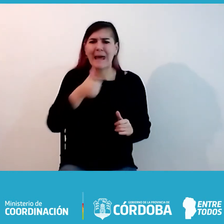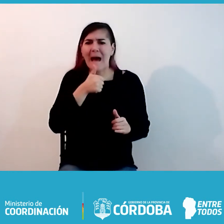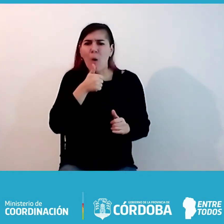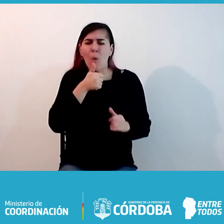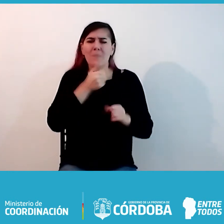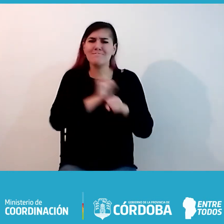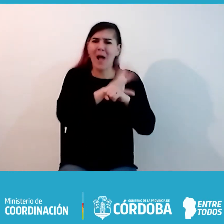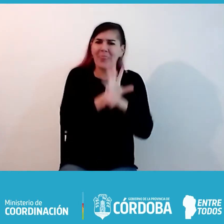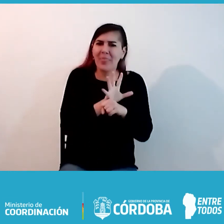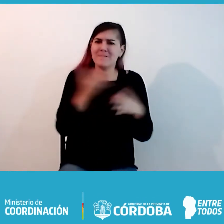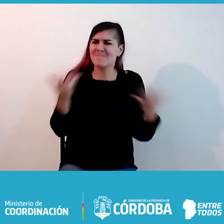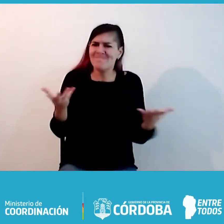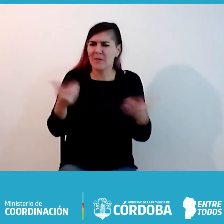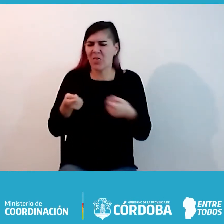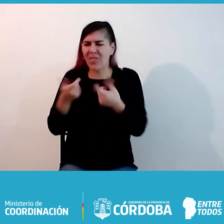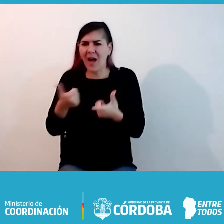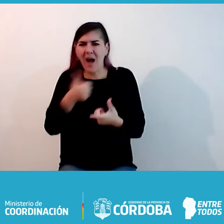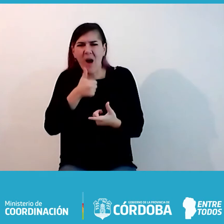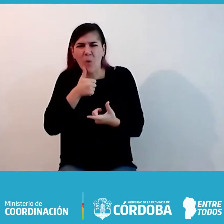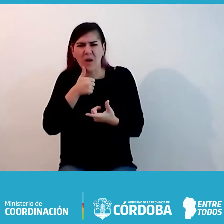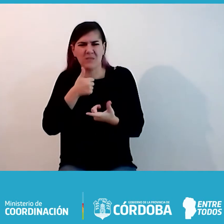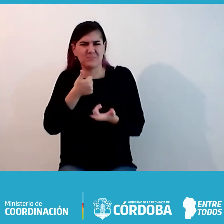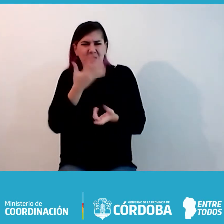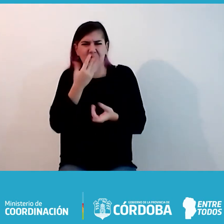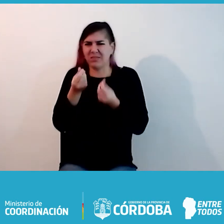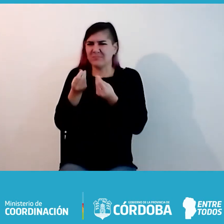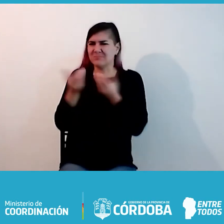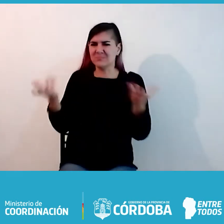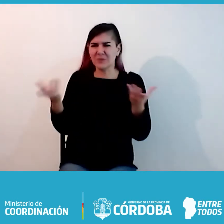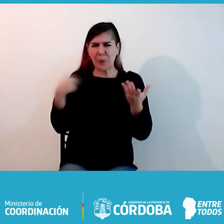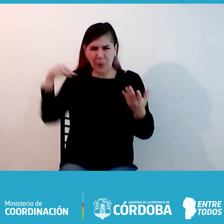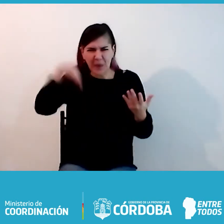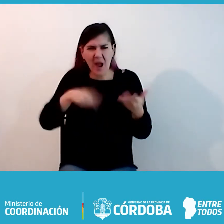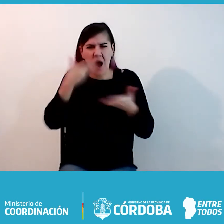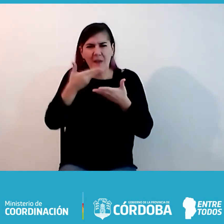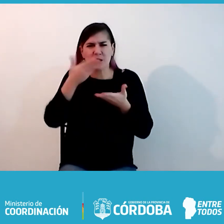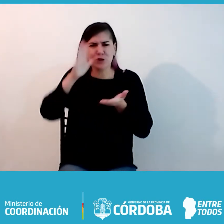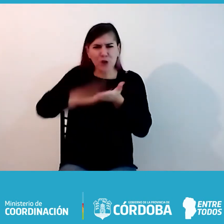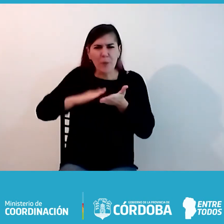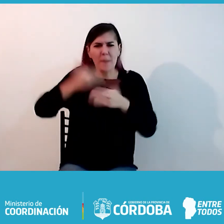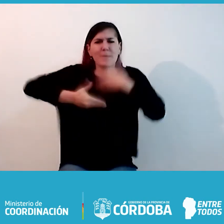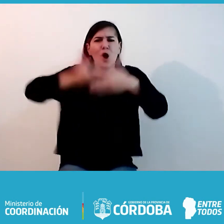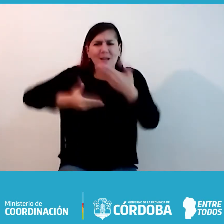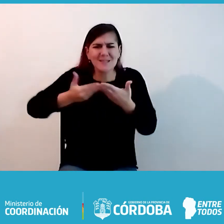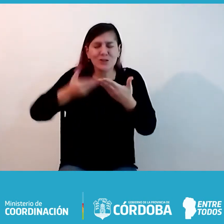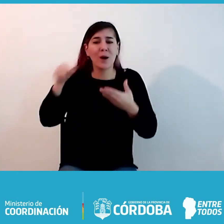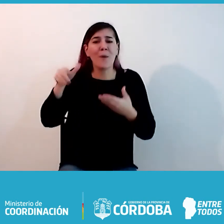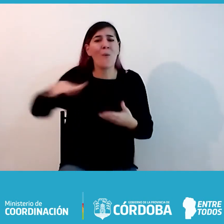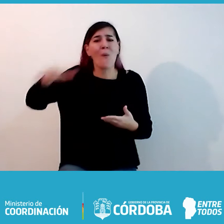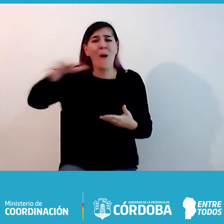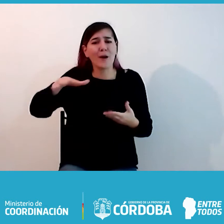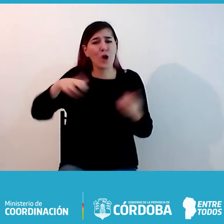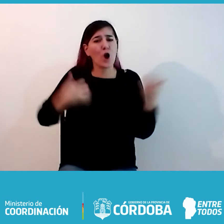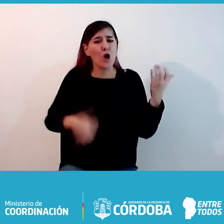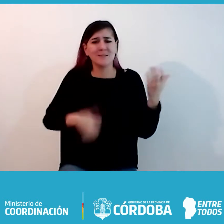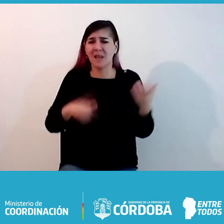le brinda agua podrida e insiste con ello. Y nos vienen a hablar de progreso, y esto no sucede en Barrio El Condado, en Cosquín, sino